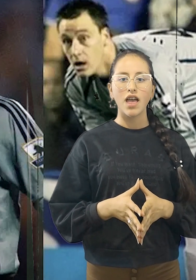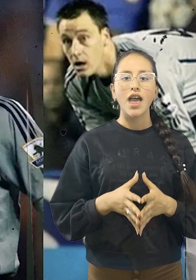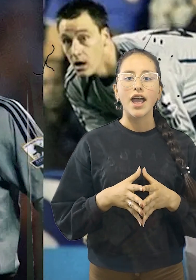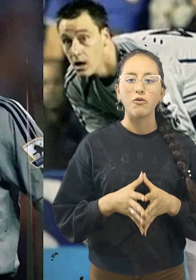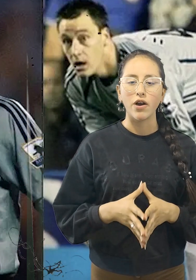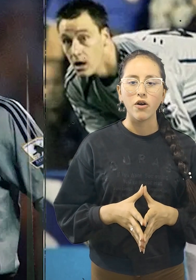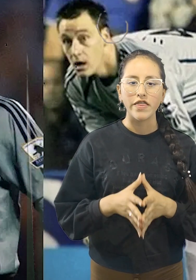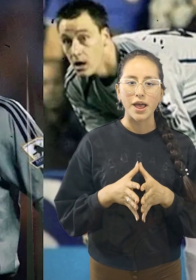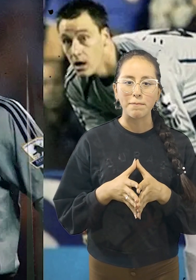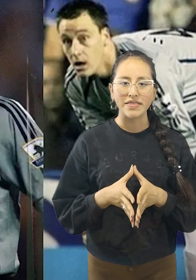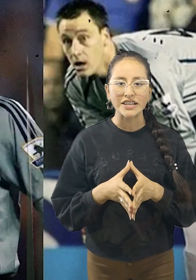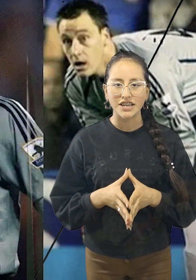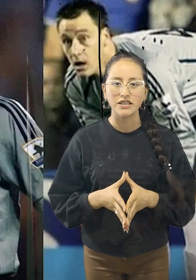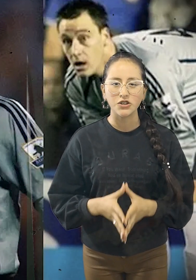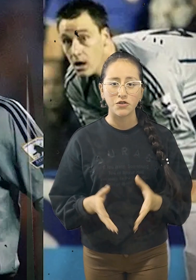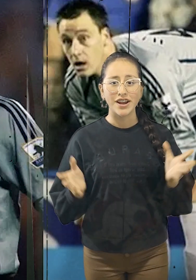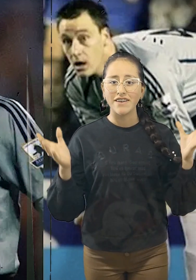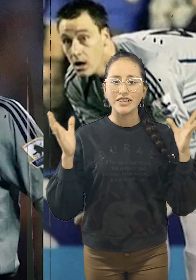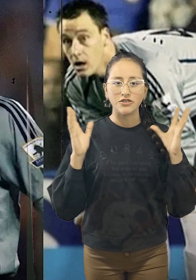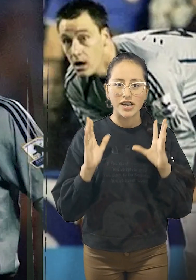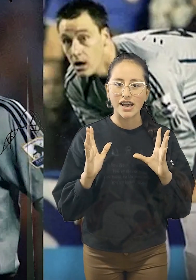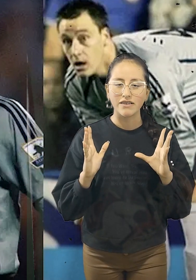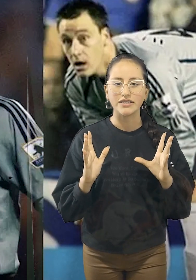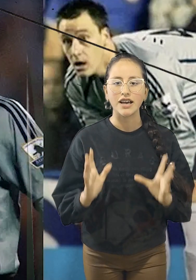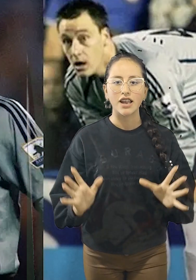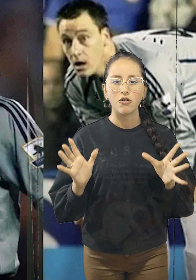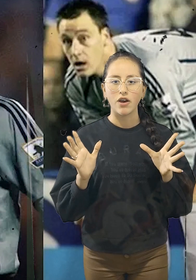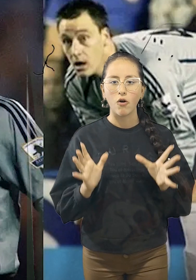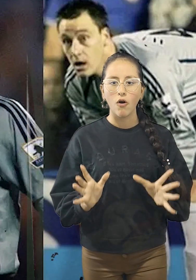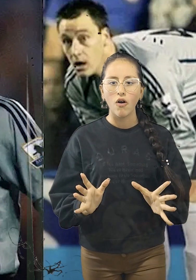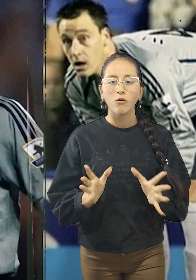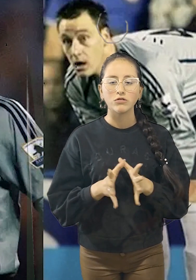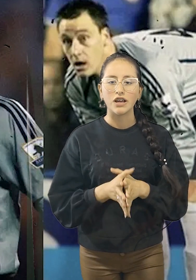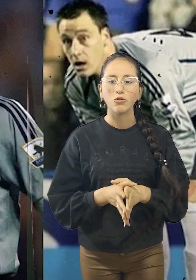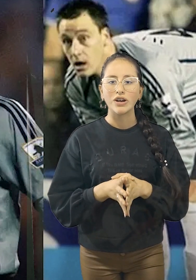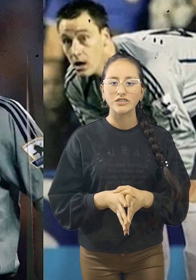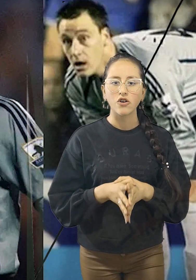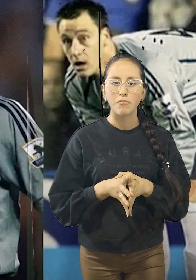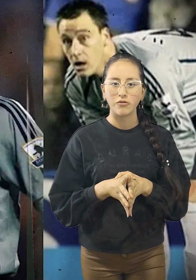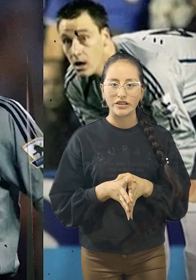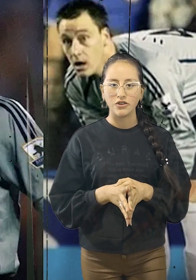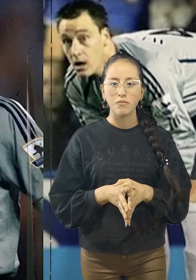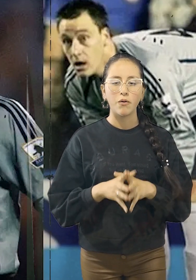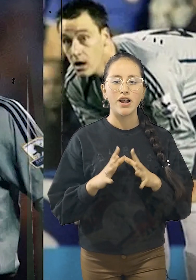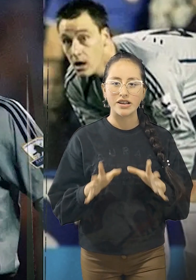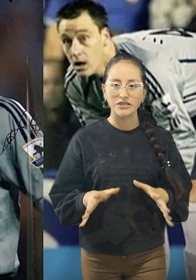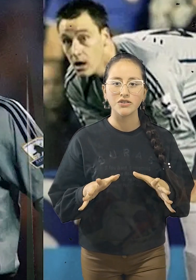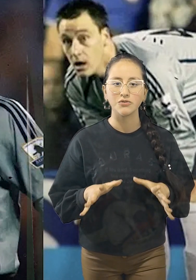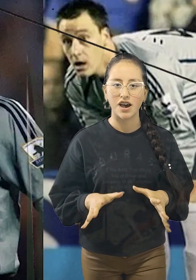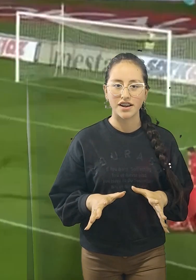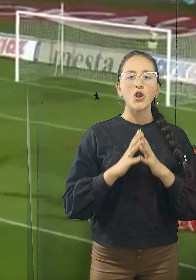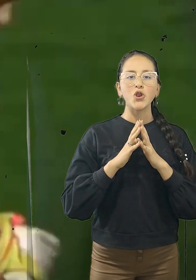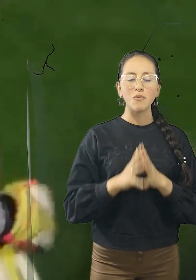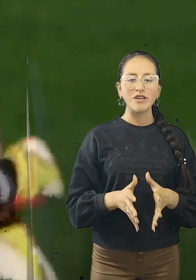2006, el juego en el que Peter Cech sufrió una grave lesión en la cabeza que lo dejó usando un casco de protección por el resto